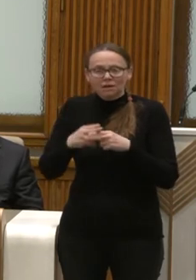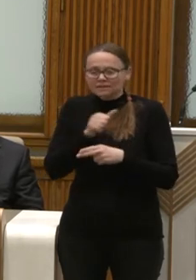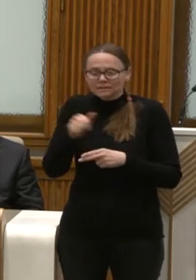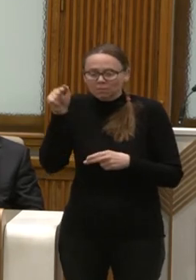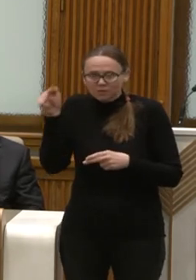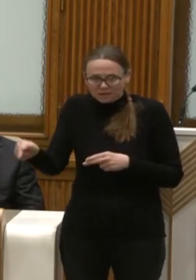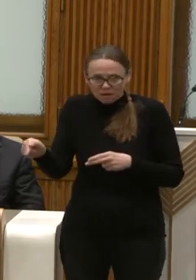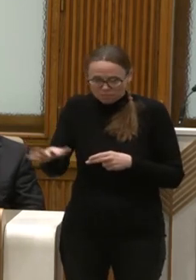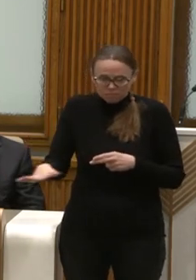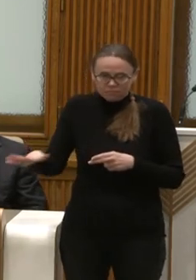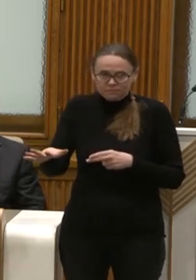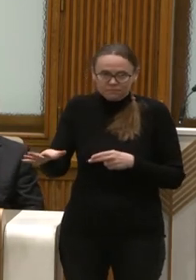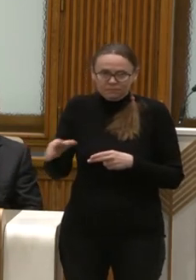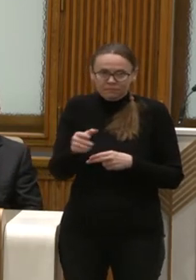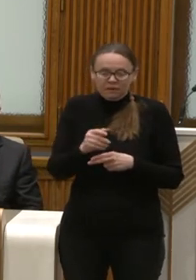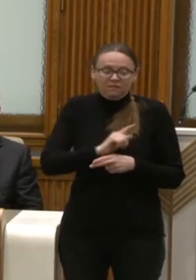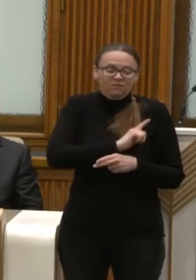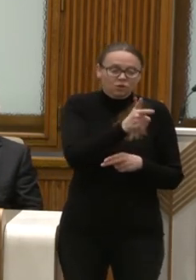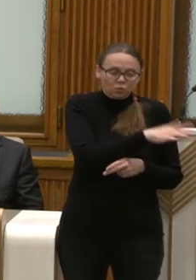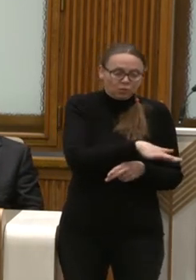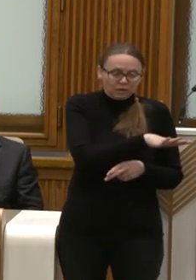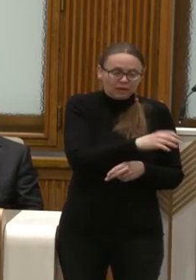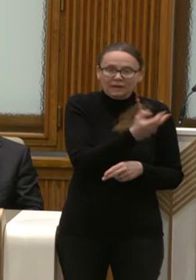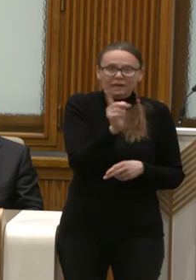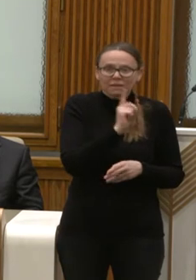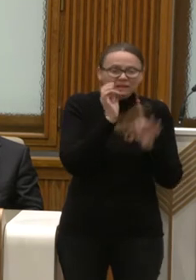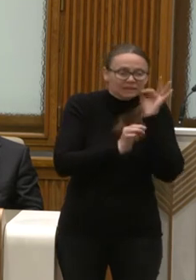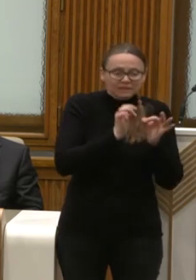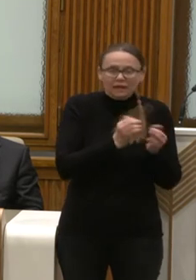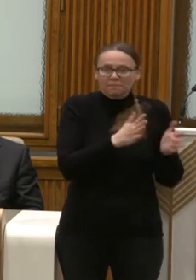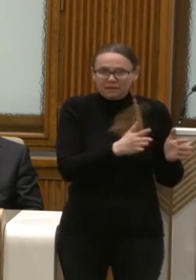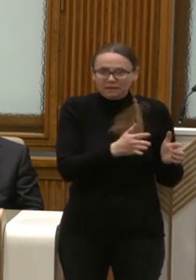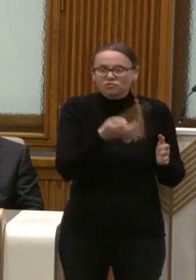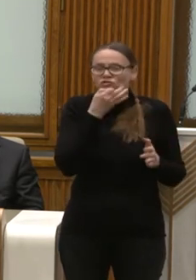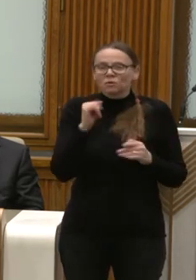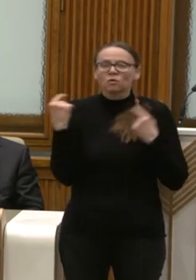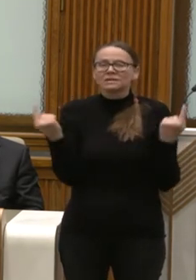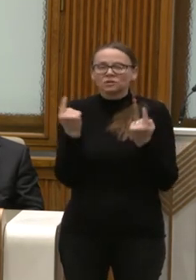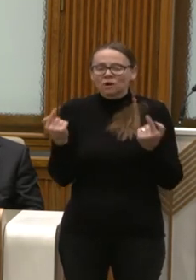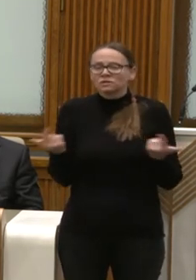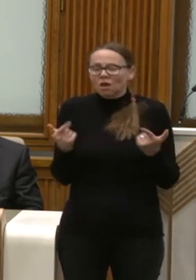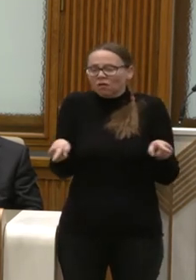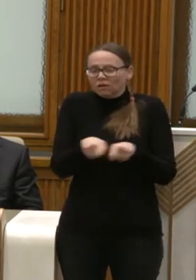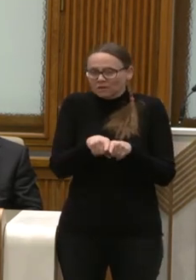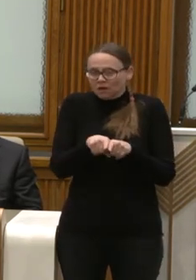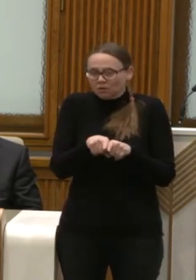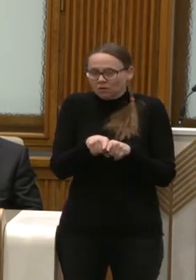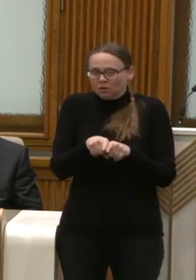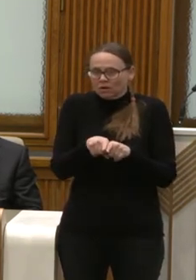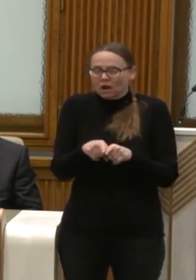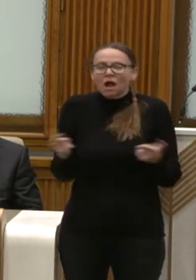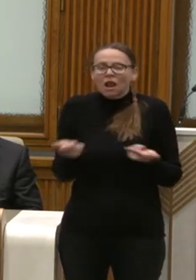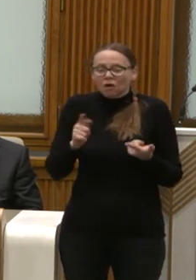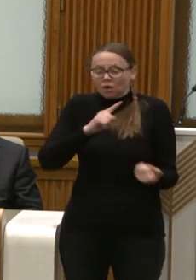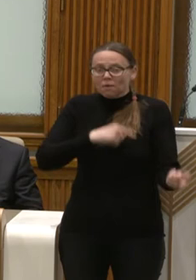tam, ne, neki drugi regiji, kjer pa ni testiran, pa je nič, čeprav je lahko situacija popolnoma enaka, lahko je pa tudi